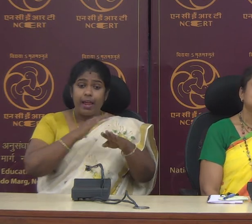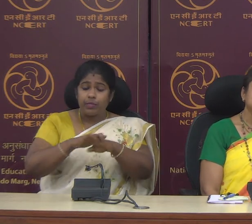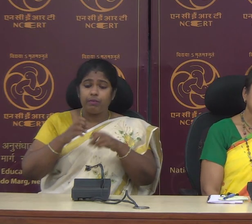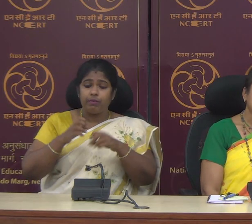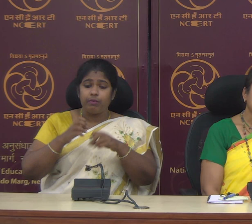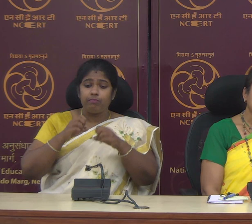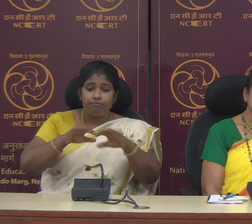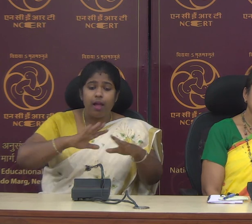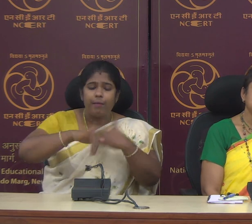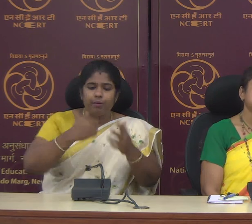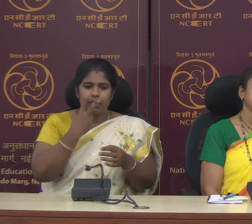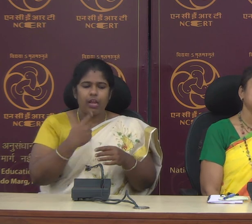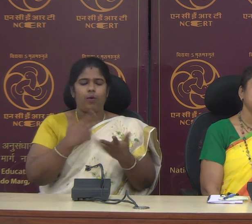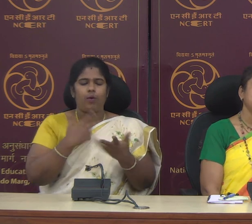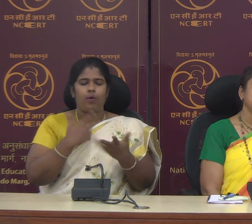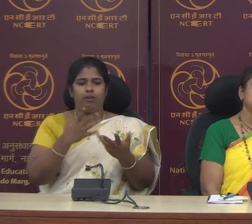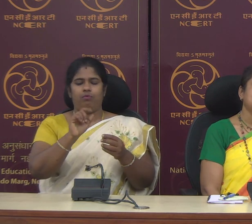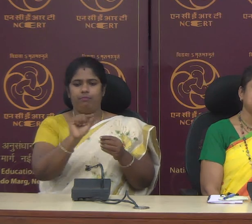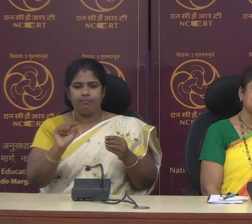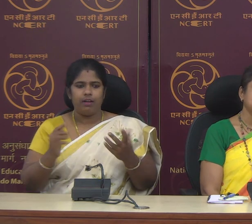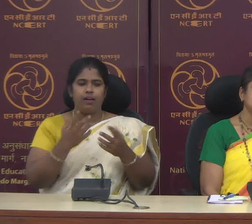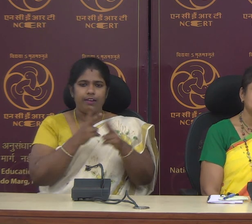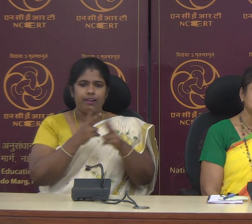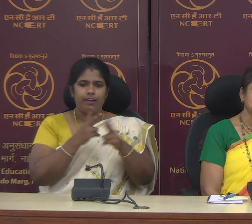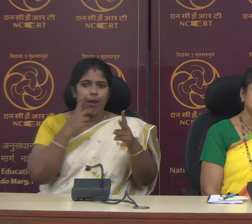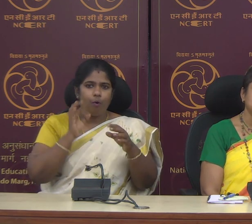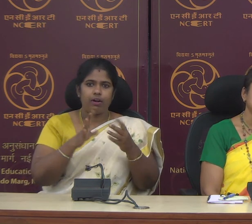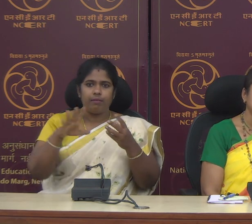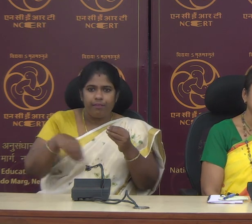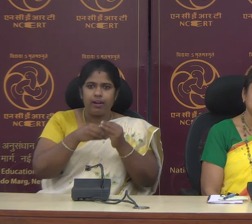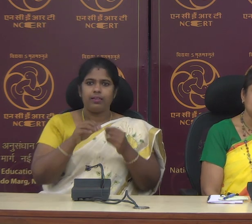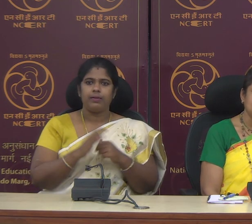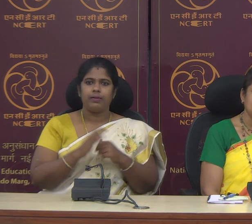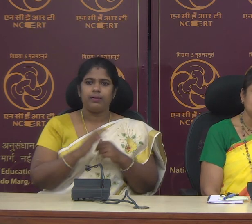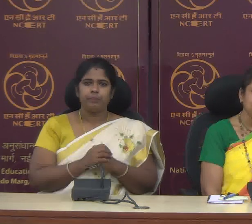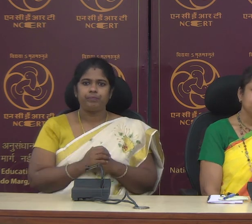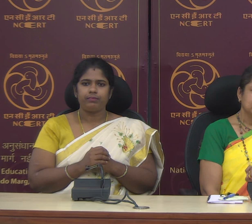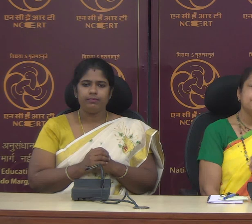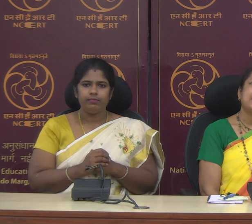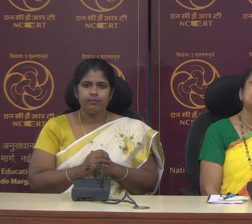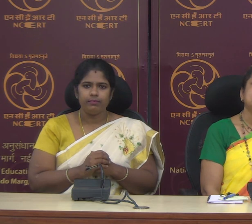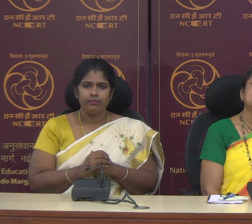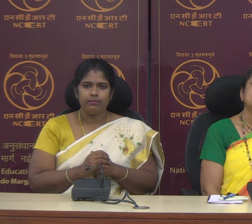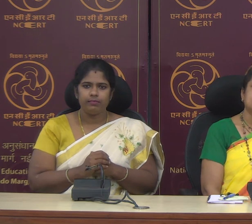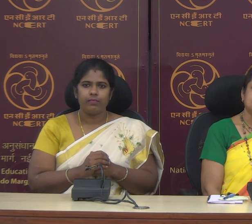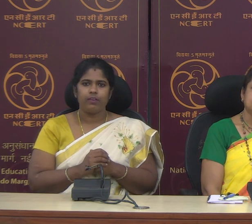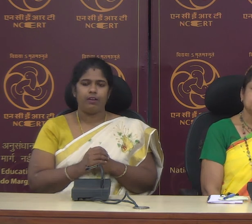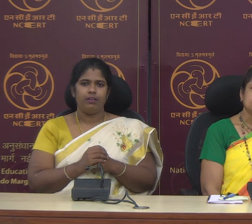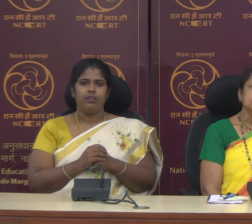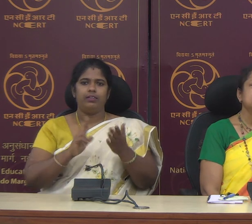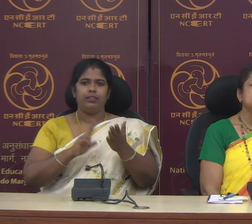का। दूसरा डायमेंशन है, जैसे NEP हमारी राष्ट्रीय शिक्षा नीति 2020 ने भी कहा है कि